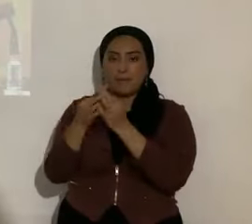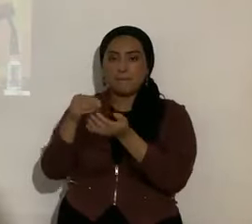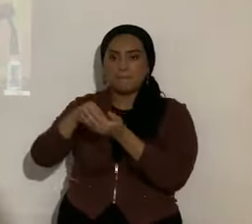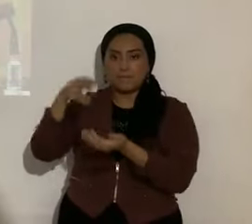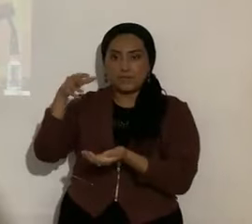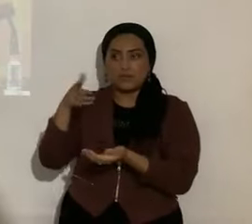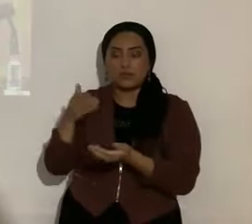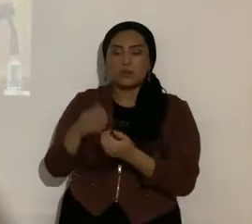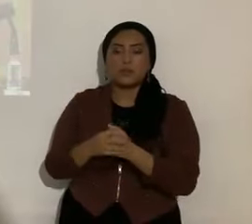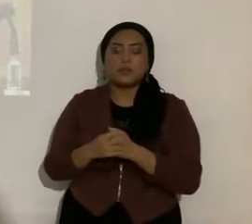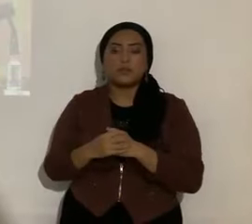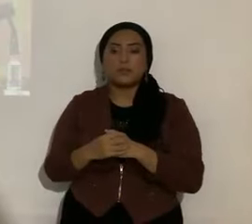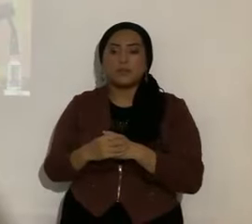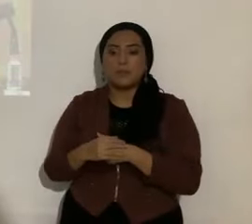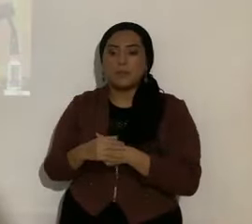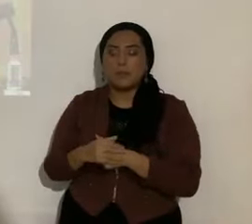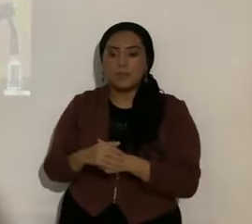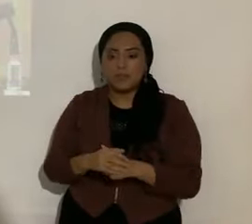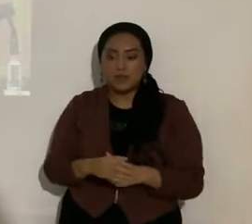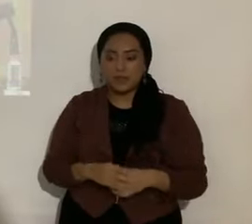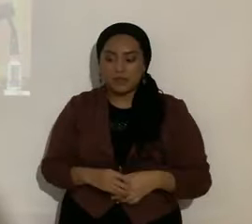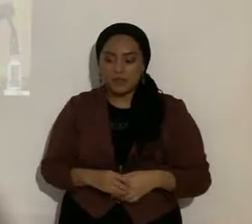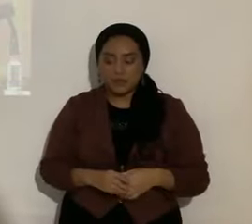12 yuntas de bueyes que llevaba.